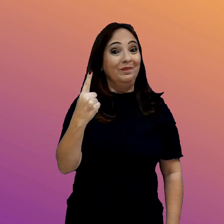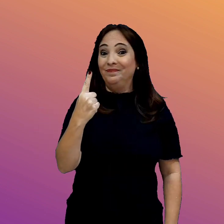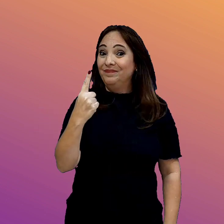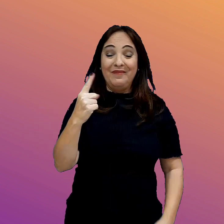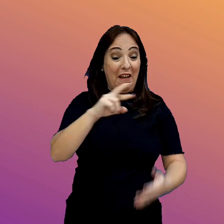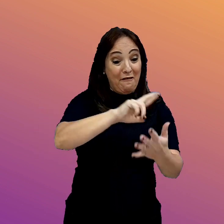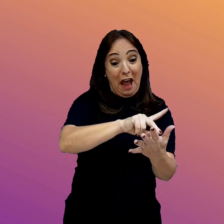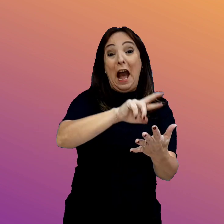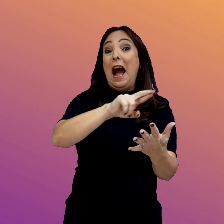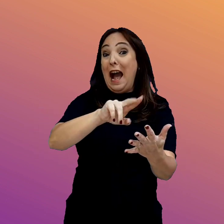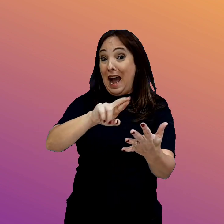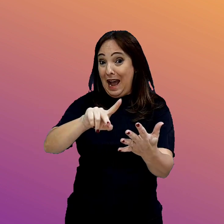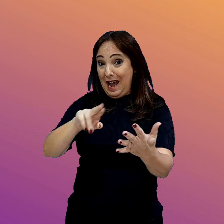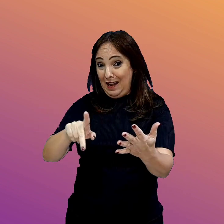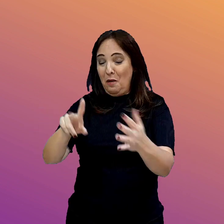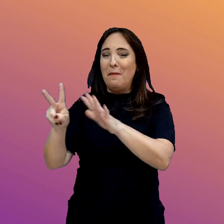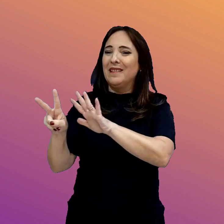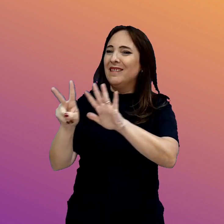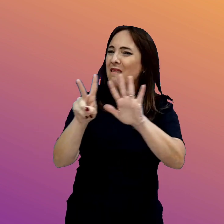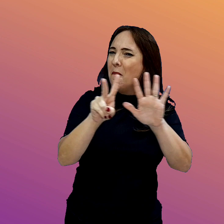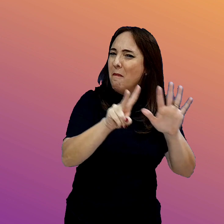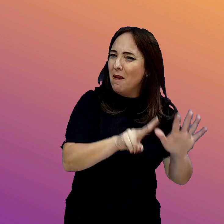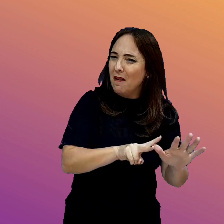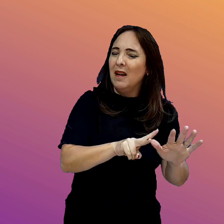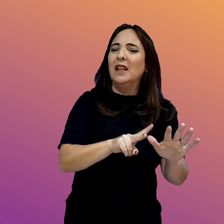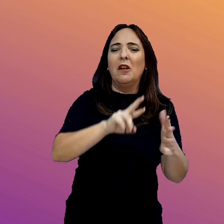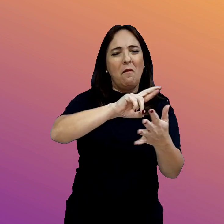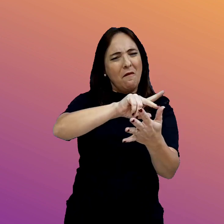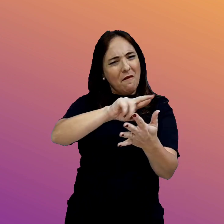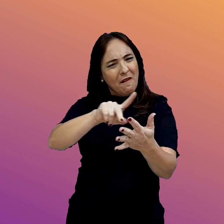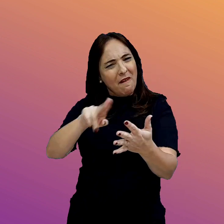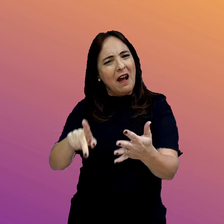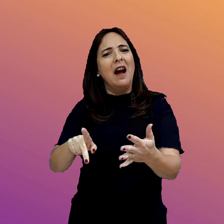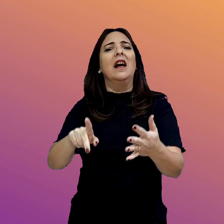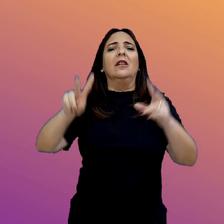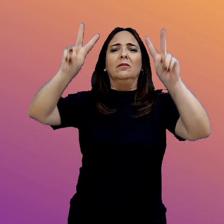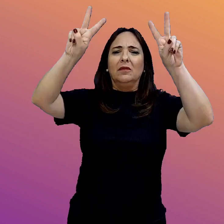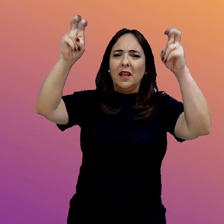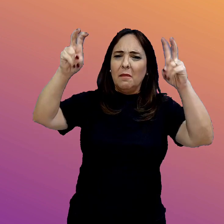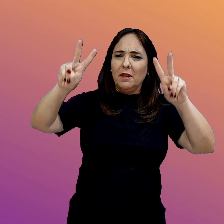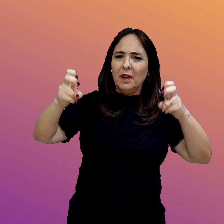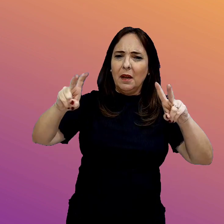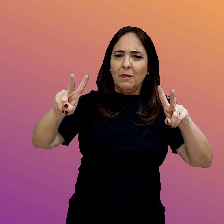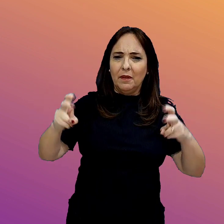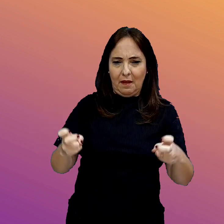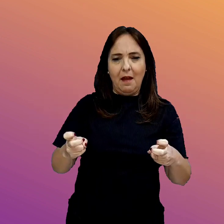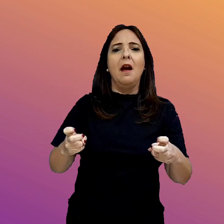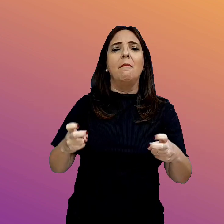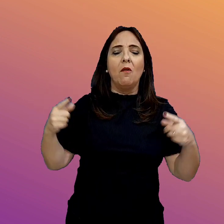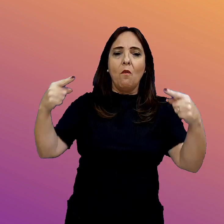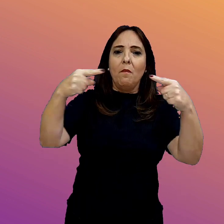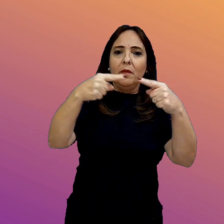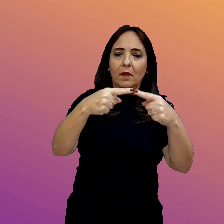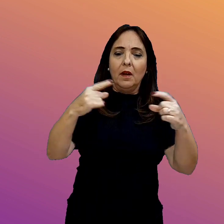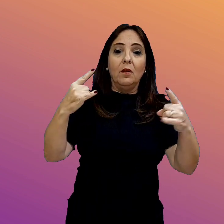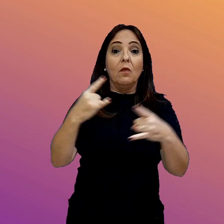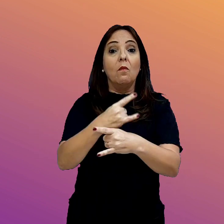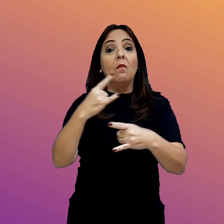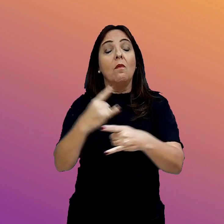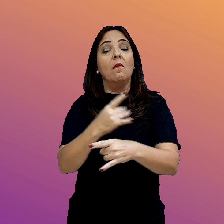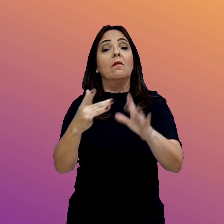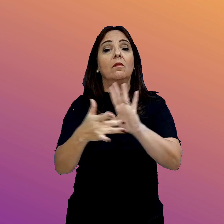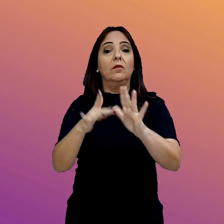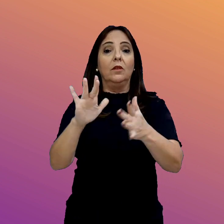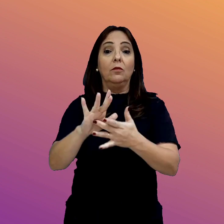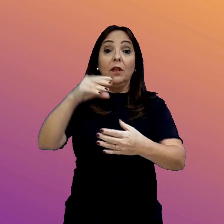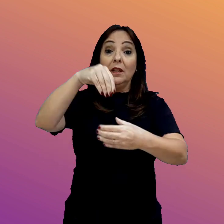vários. É uma semana de podcasts com esse tema tão especial que é Live com Jesus em